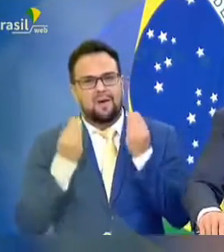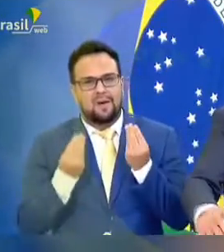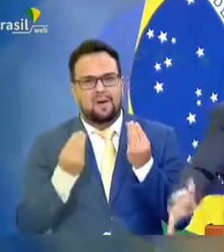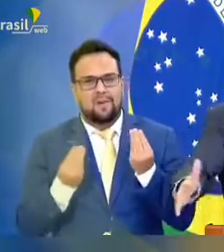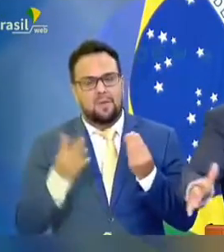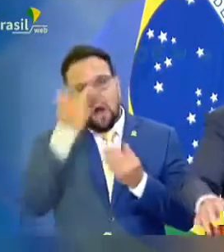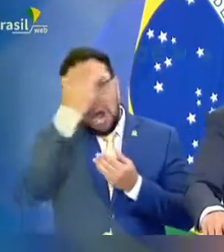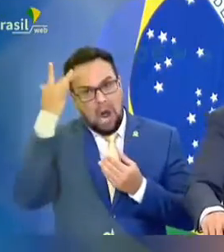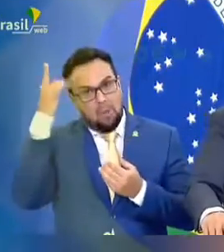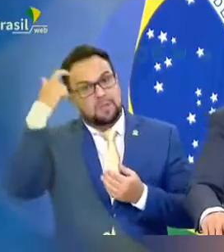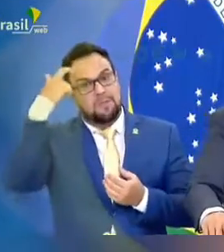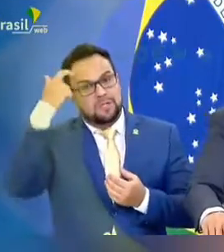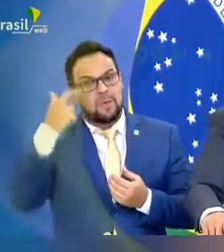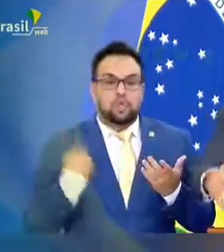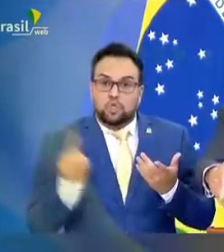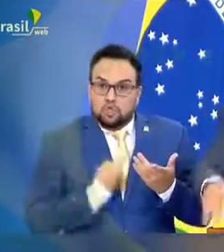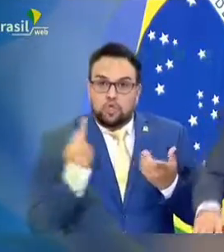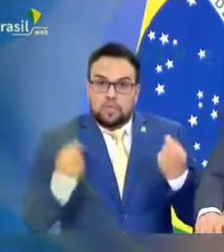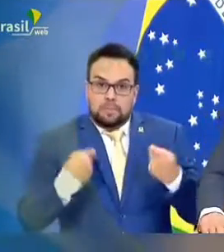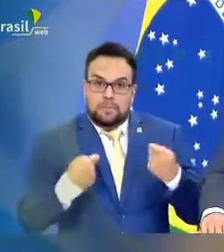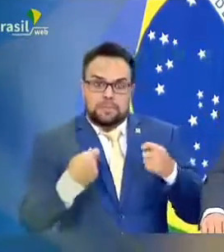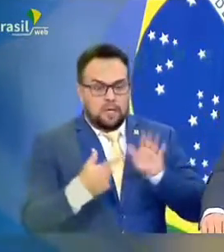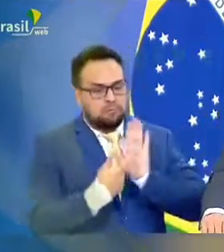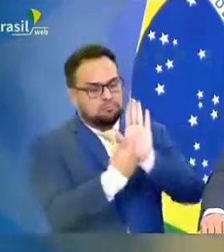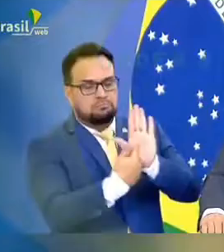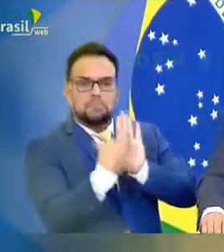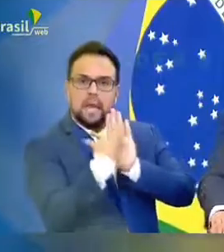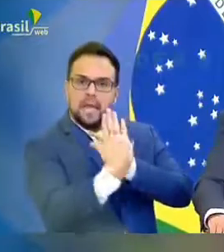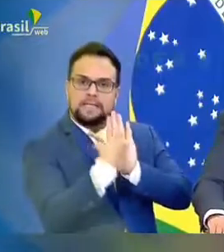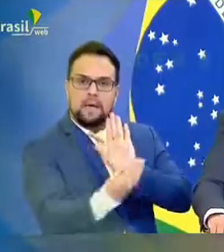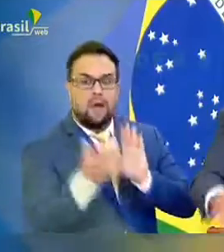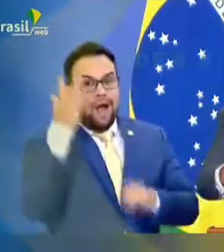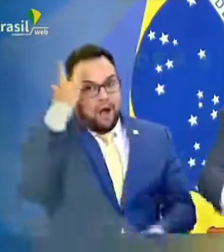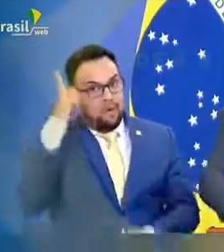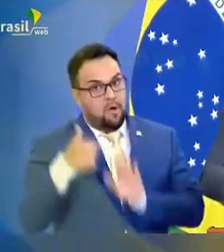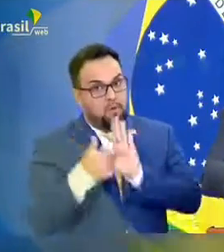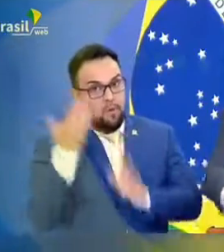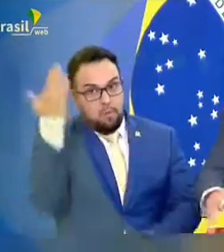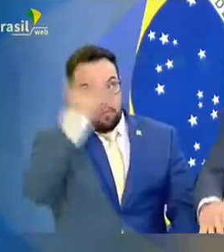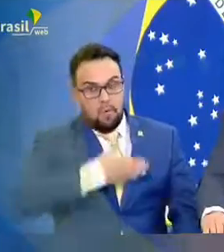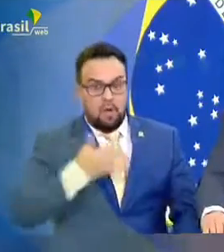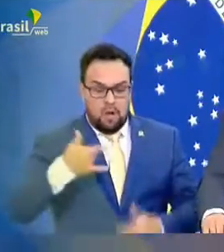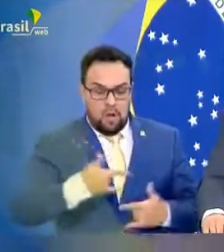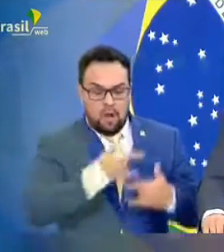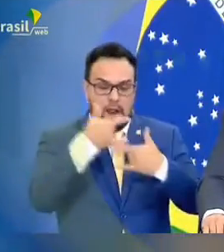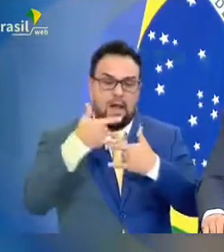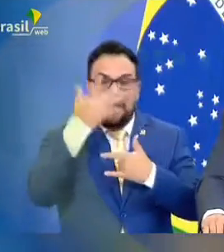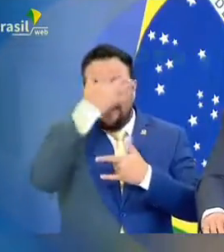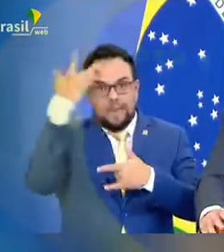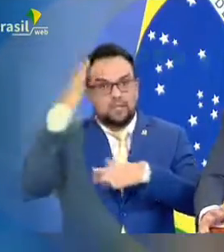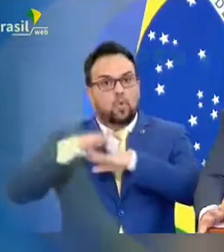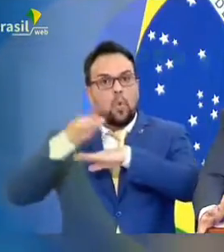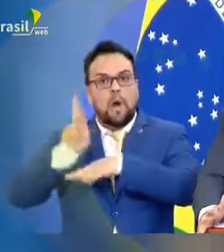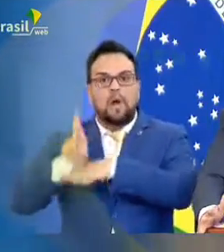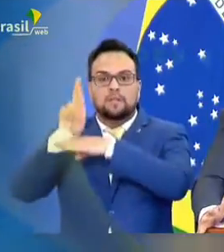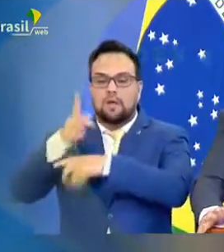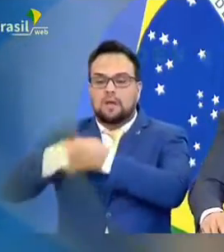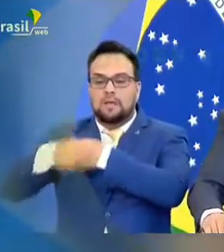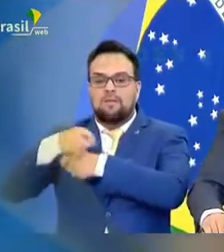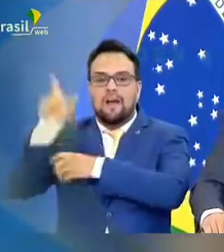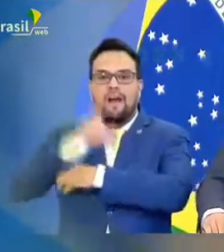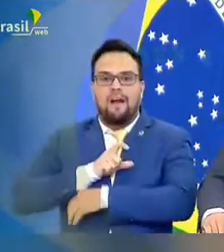disso porque gostaram como pretendo amanhã botar na Live Ou acabou que administra o cartão corporativo